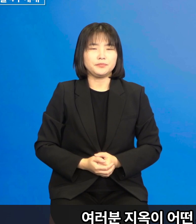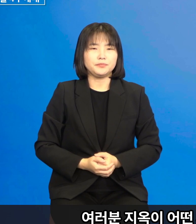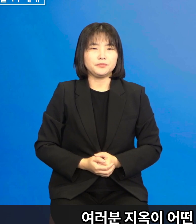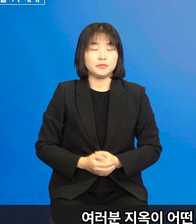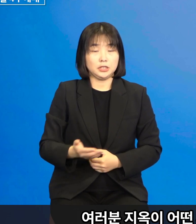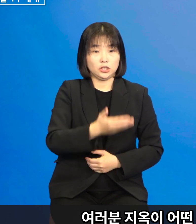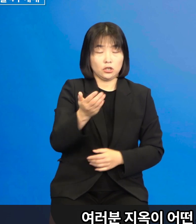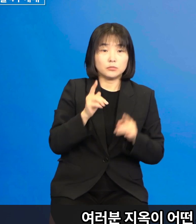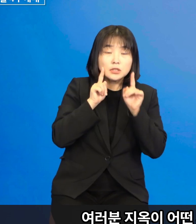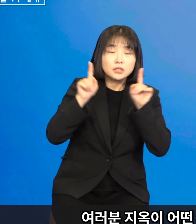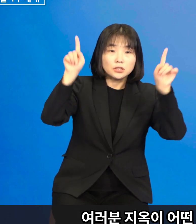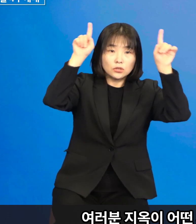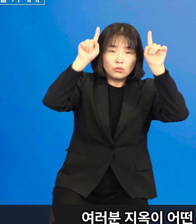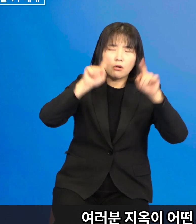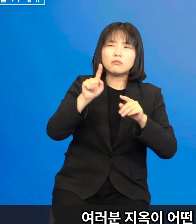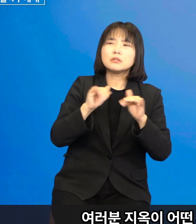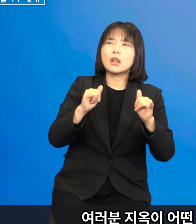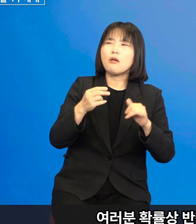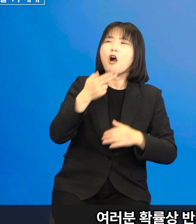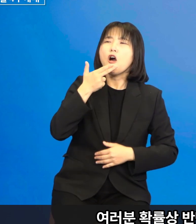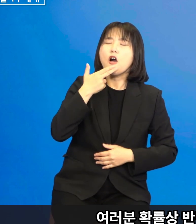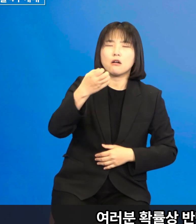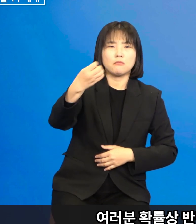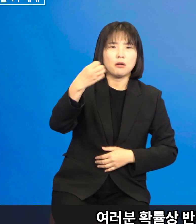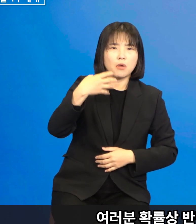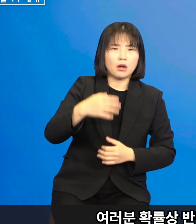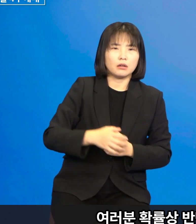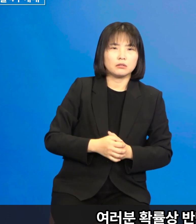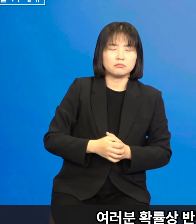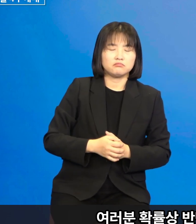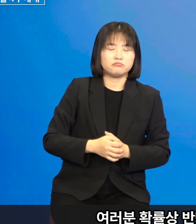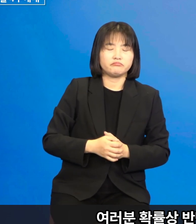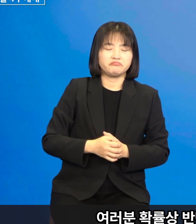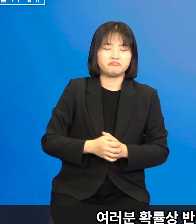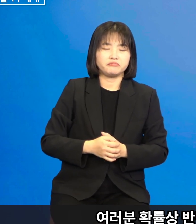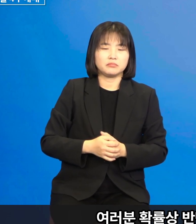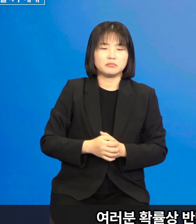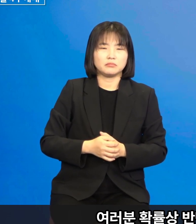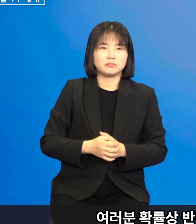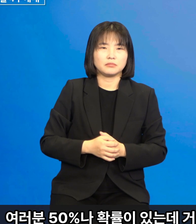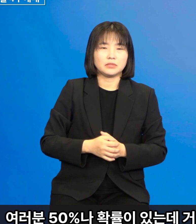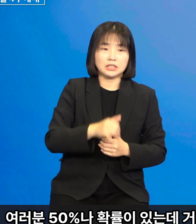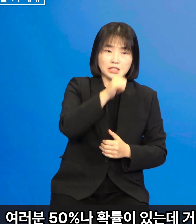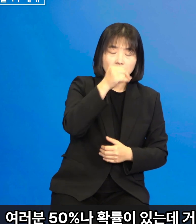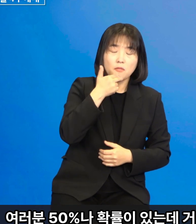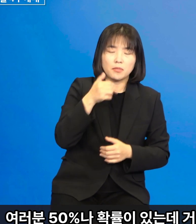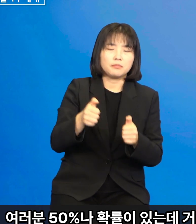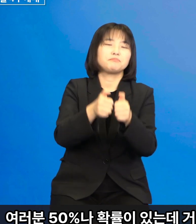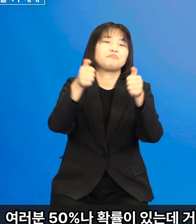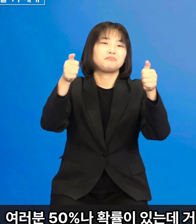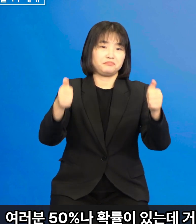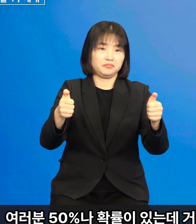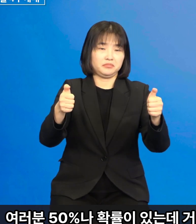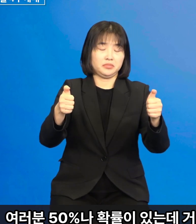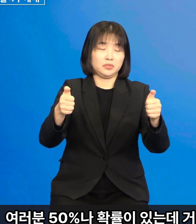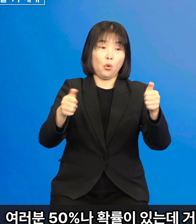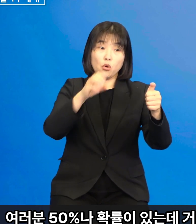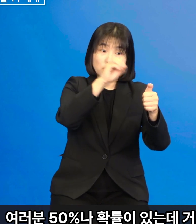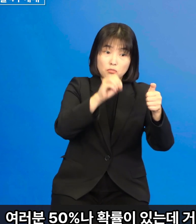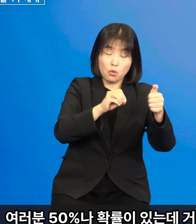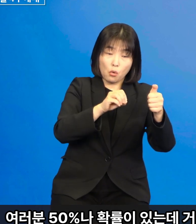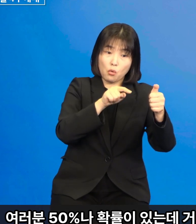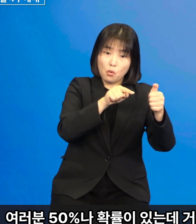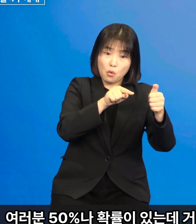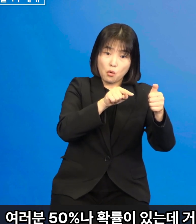여러분, 지옥이 어떤 사람은 없다고 그러잖아요. 여러분, 확률상 반반입니다. 있든지 없든지. 여러분, 50%나 확률이 있는데 거기에 여러분들의